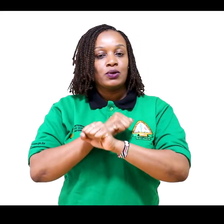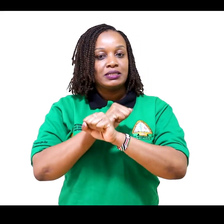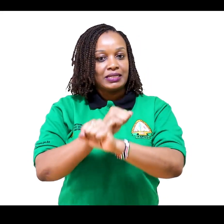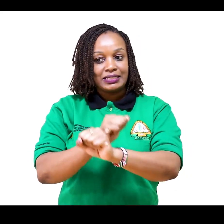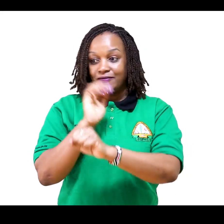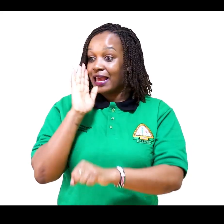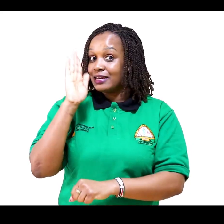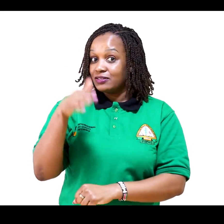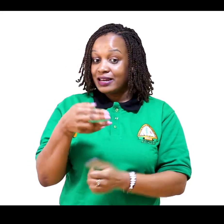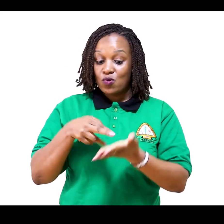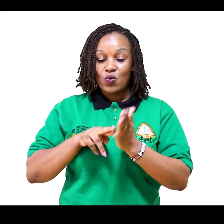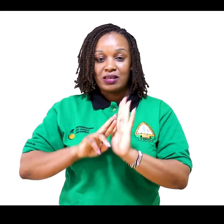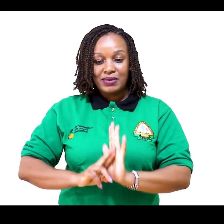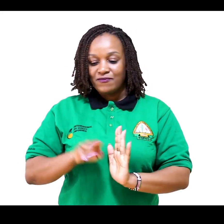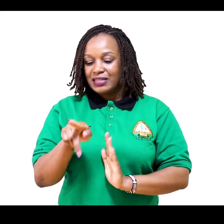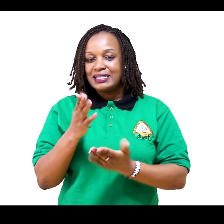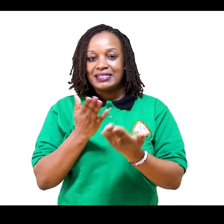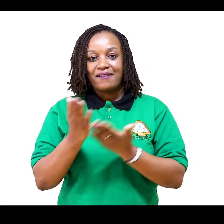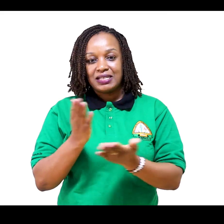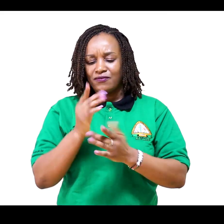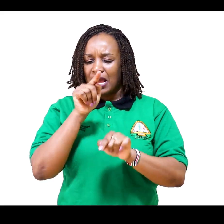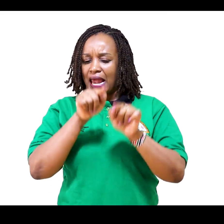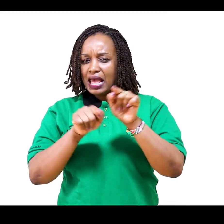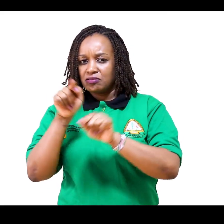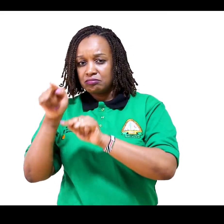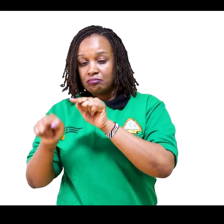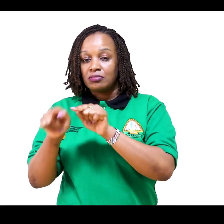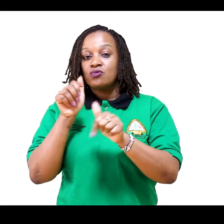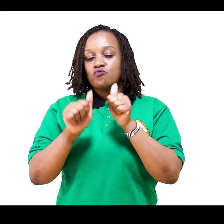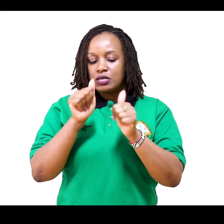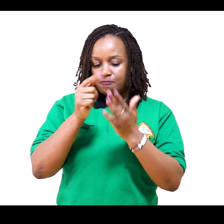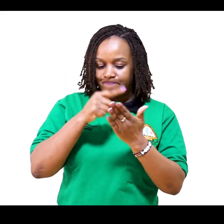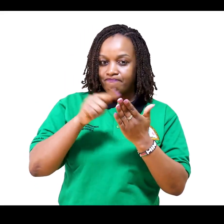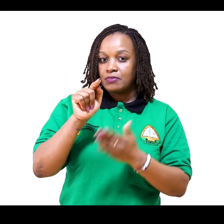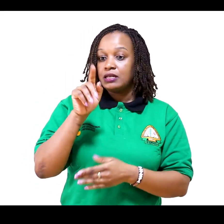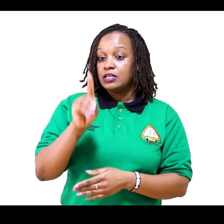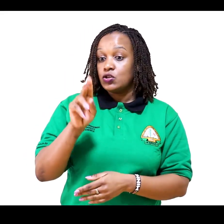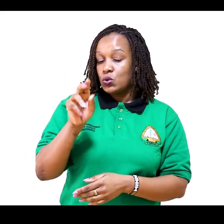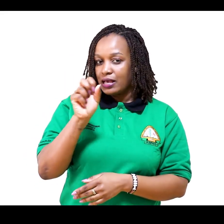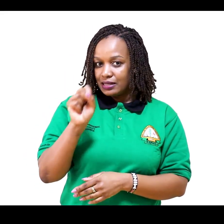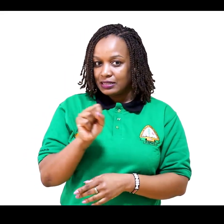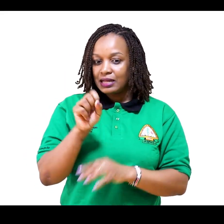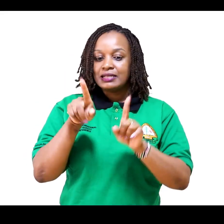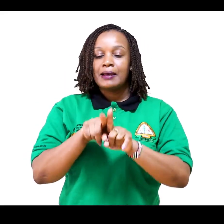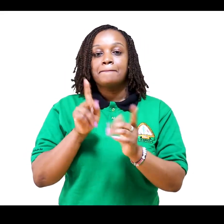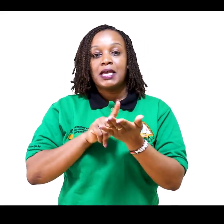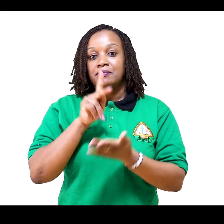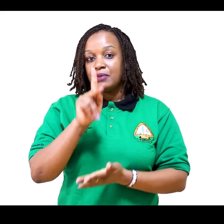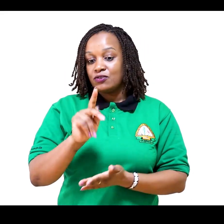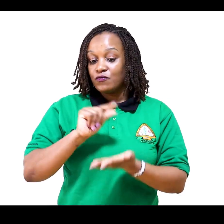wafugaji wa mimea, mahitaji ya huduma hii ni aina zinazopita DUS na malipo ya ada ya